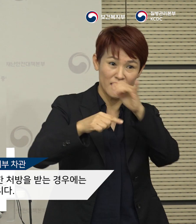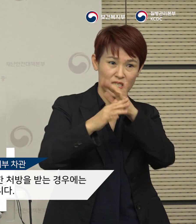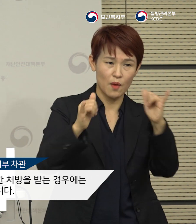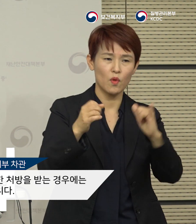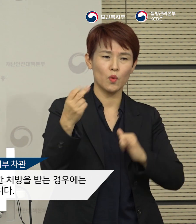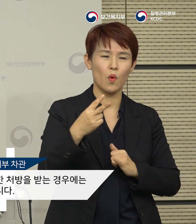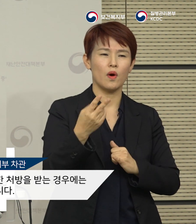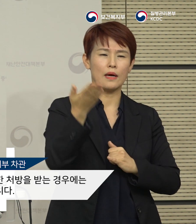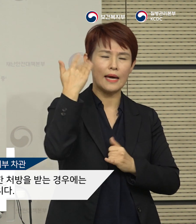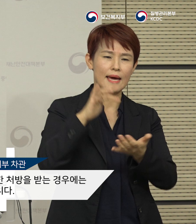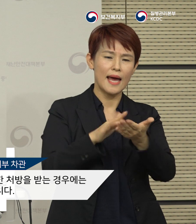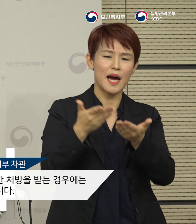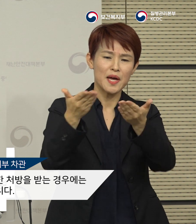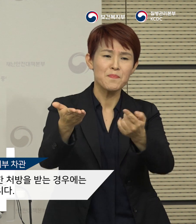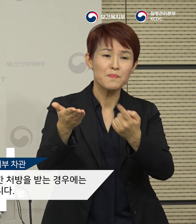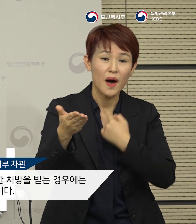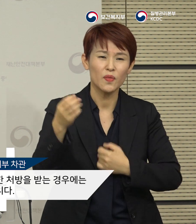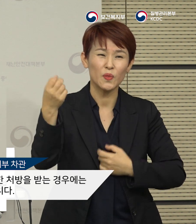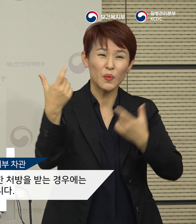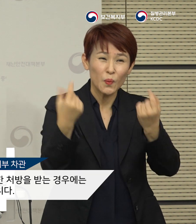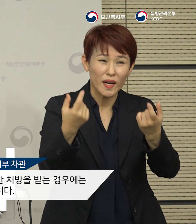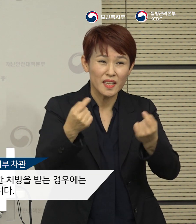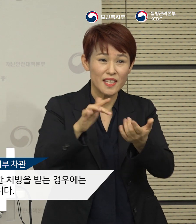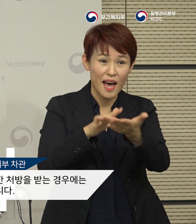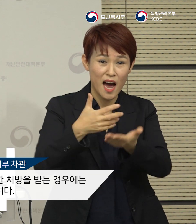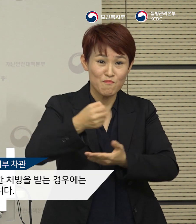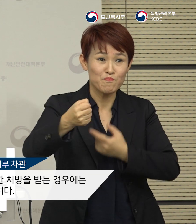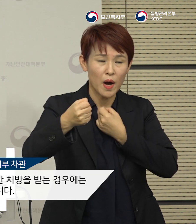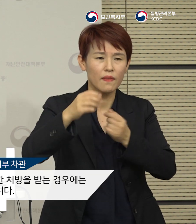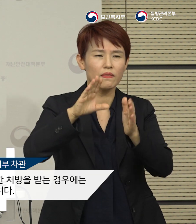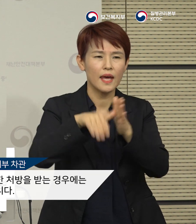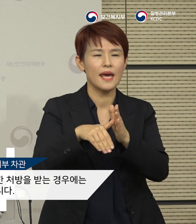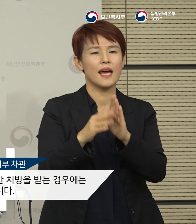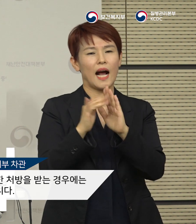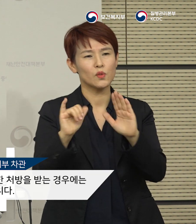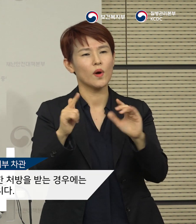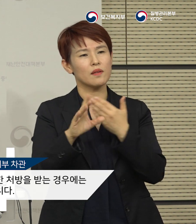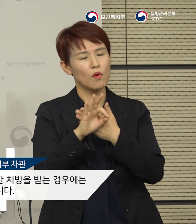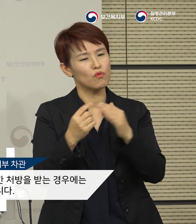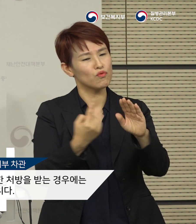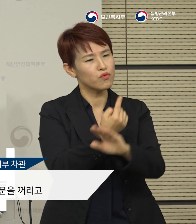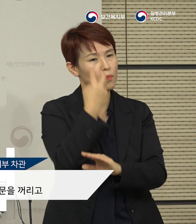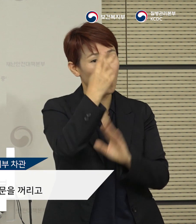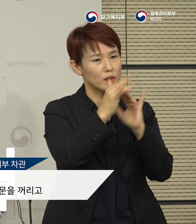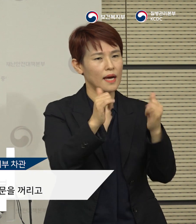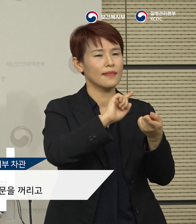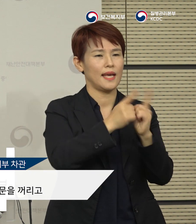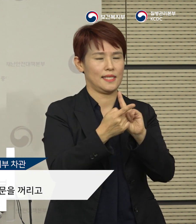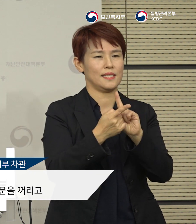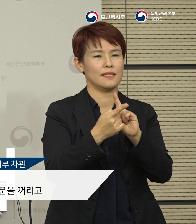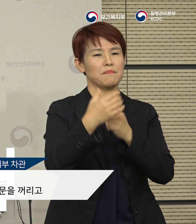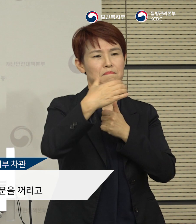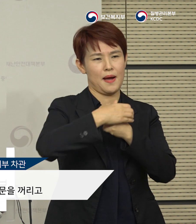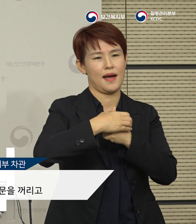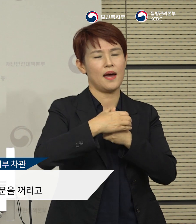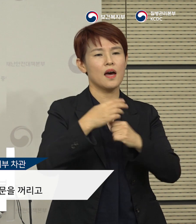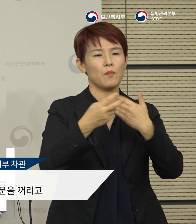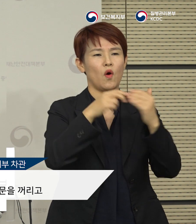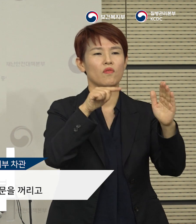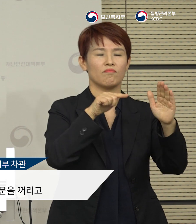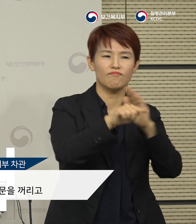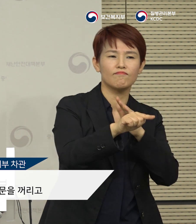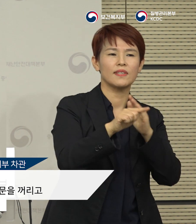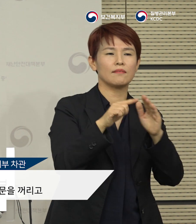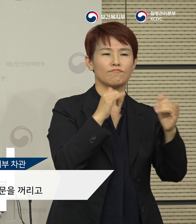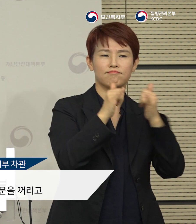받는 경우에는 가족과 같은 보호자의 대리 처방도 허용하고 있습니다. 이는 고혈압이나 당뇨와 같은